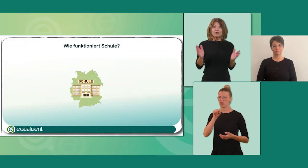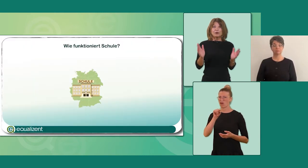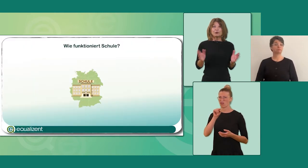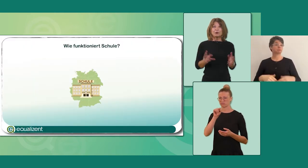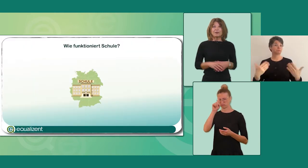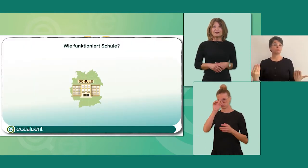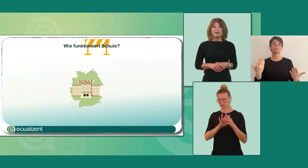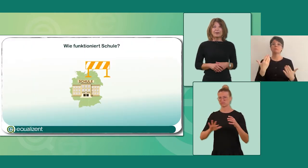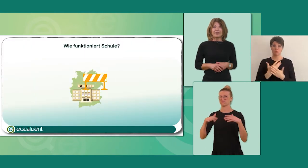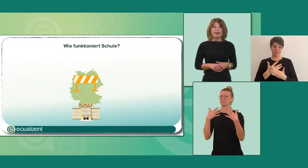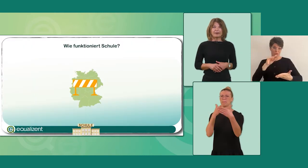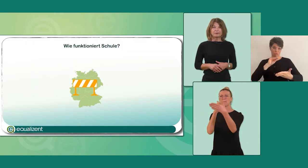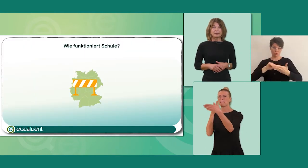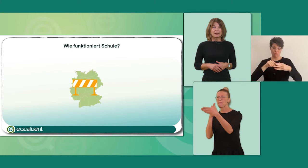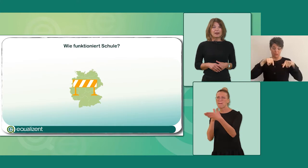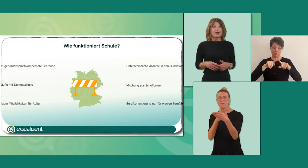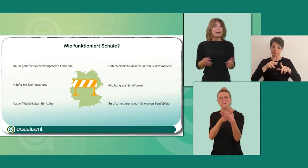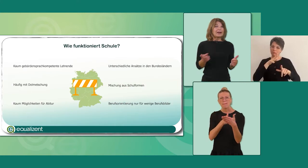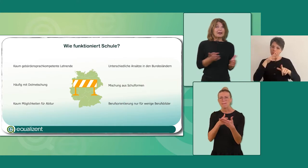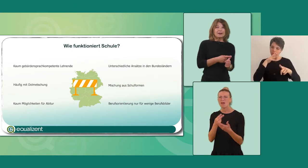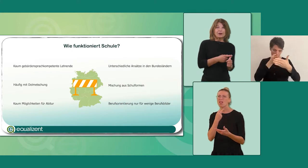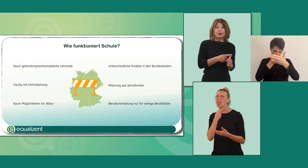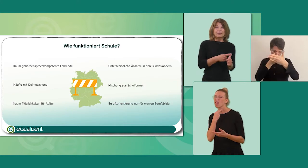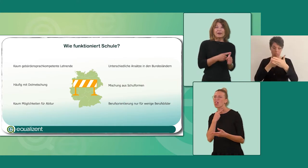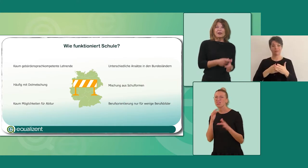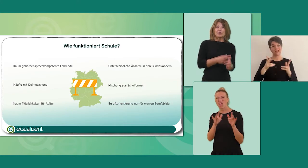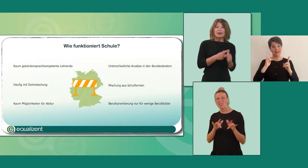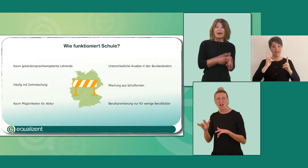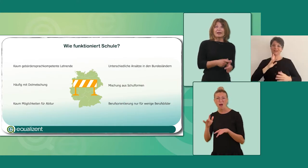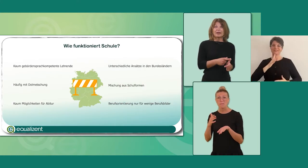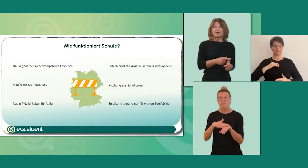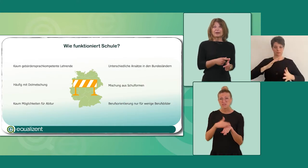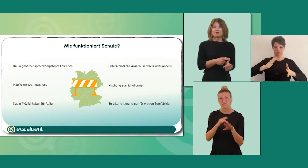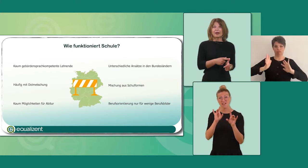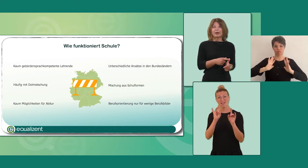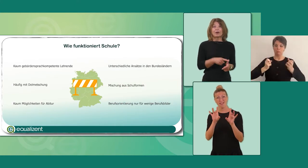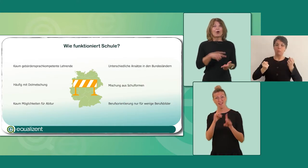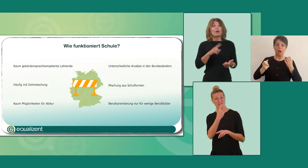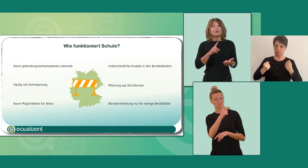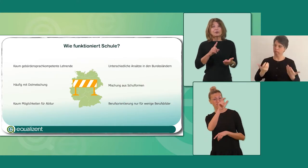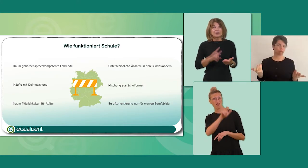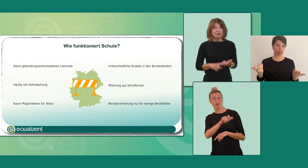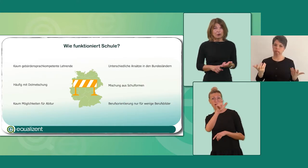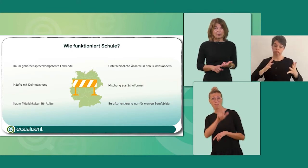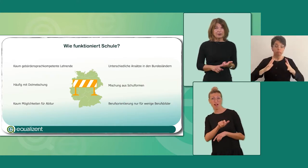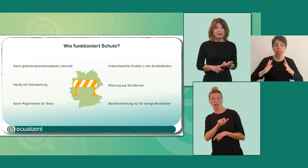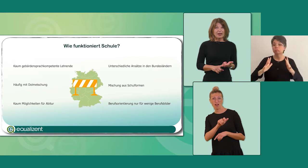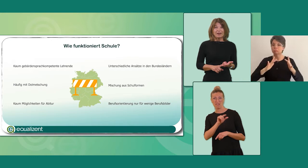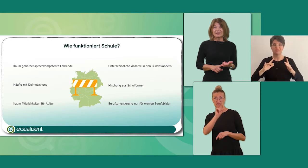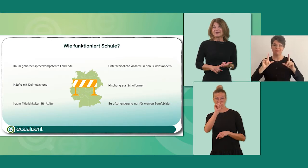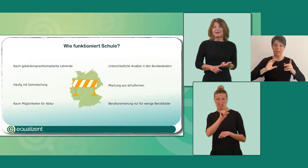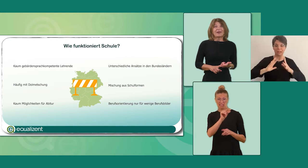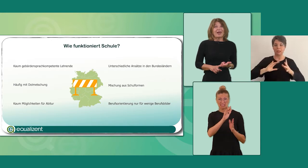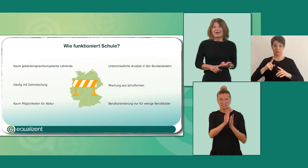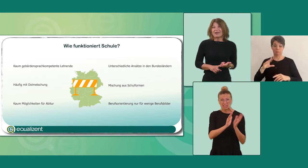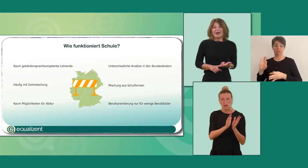Schon in den Schulen gibt es viele Barrieren. Lehrerinnen können wenig oder gar keine Gebärdensprache. Oft wird gedolmetscht. Das